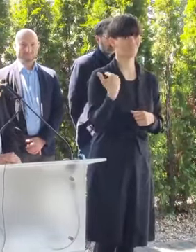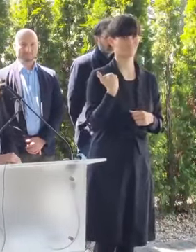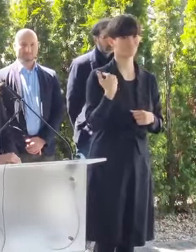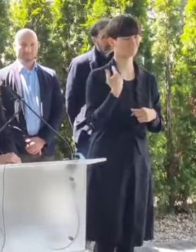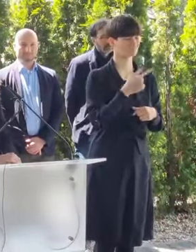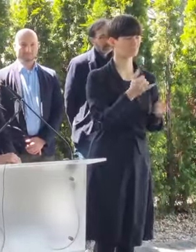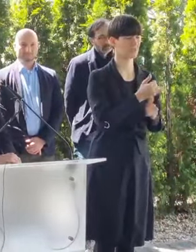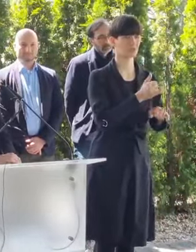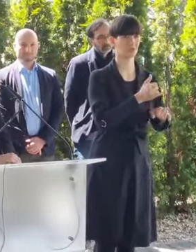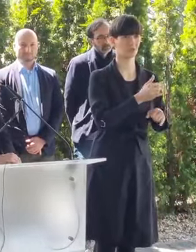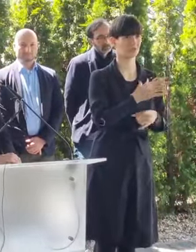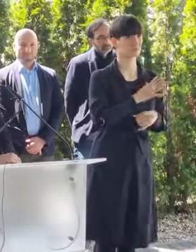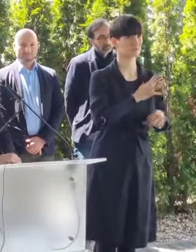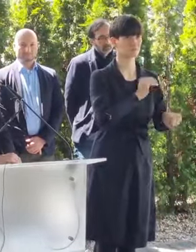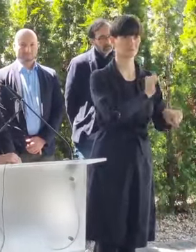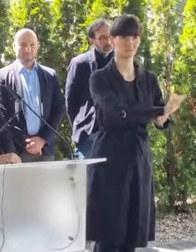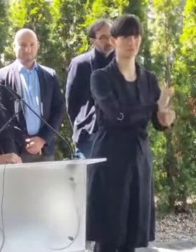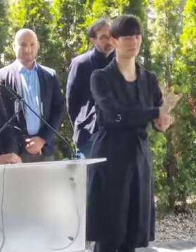pivničných priestoroch.